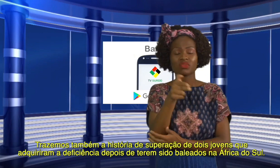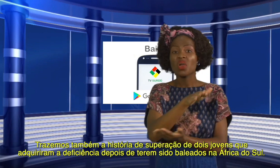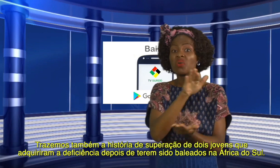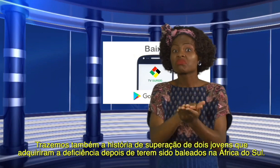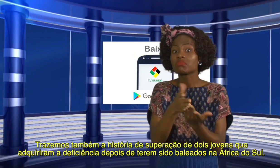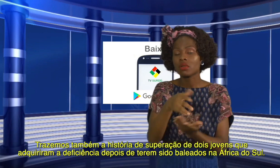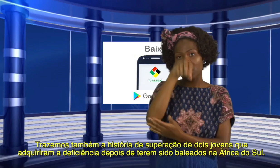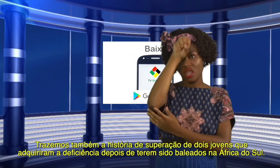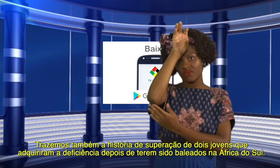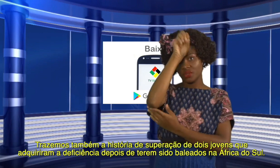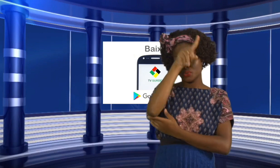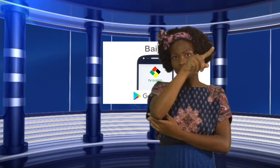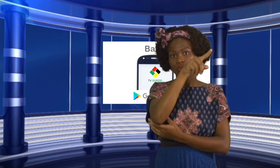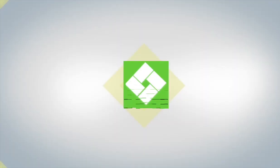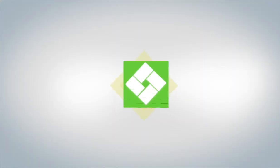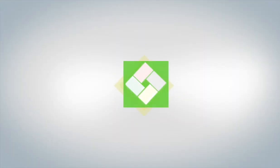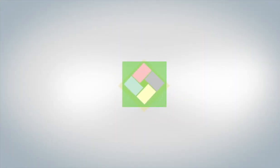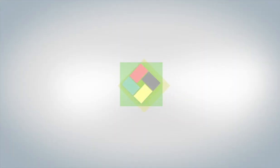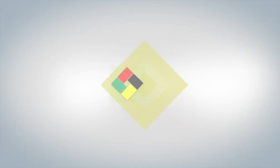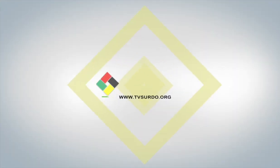baleados na África do Sul.